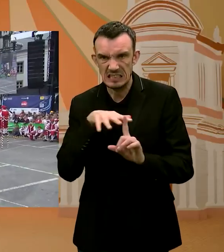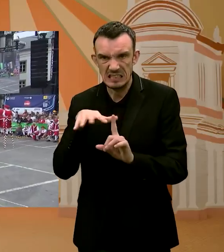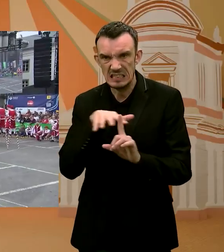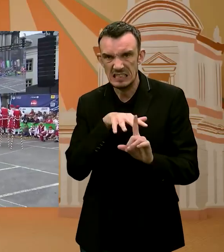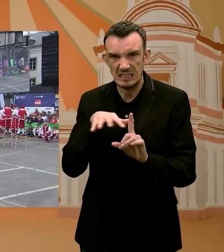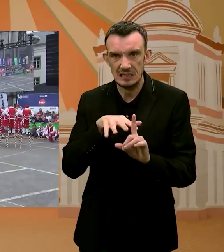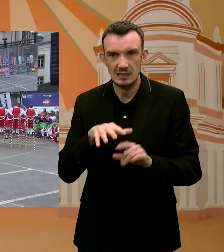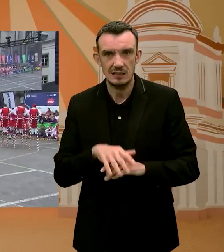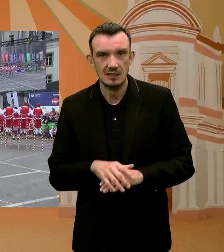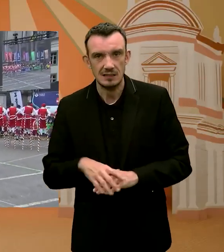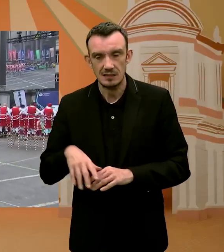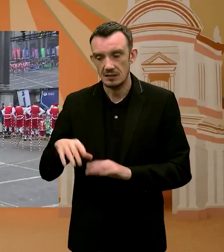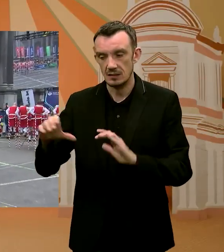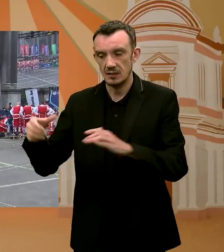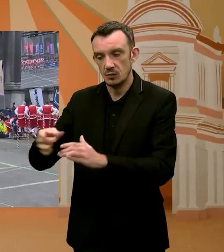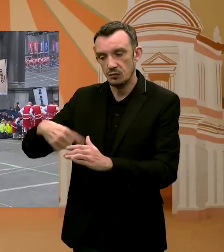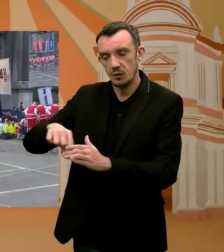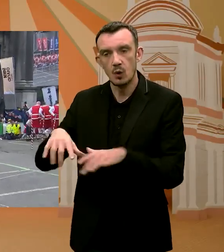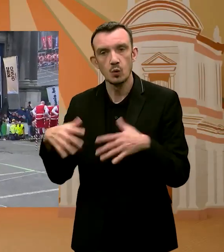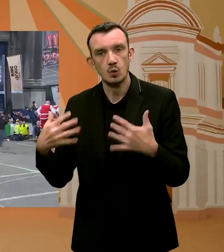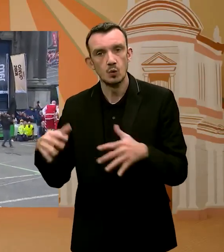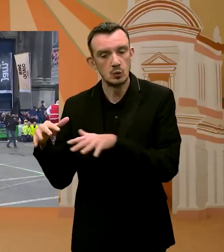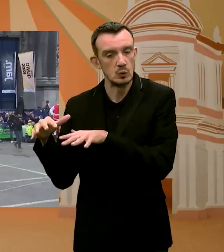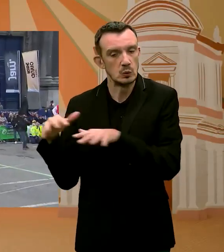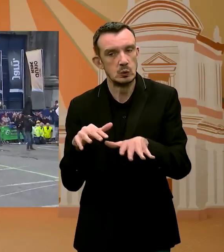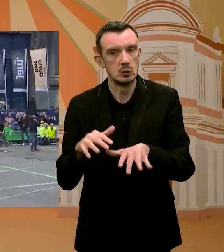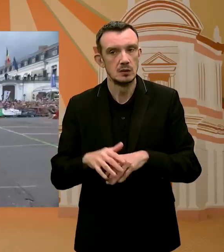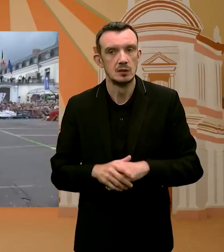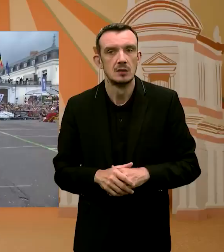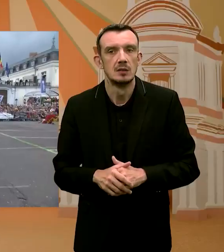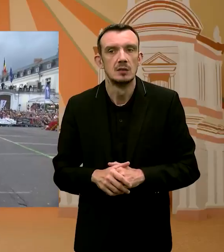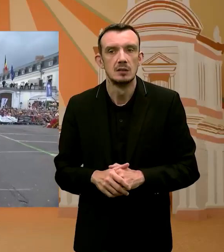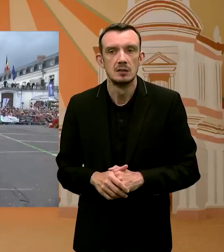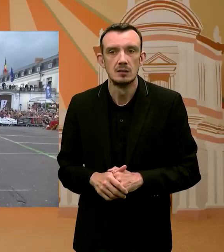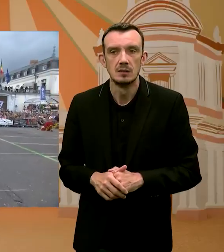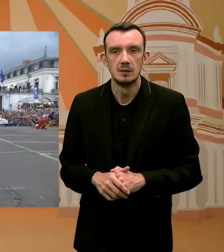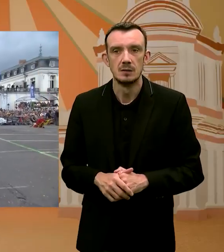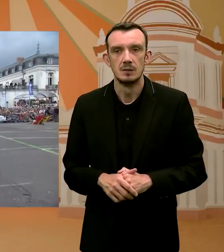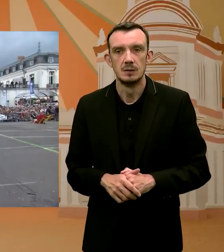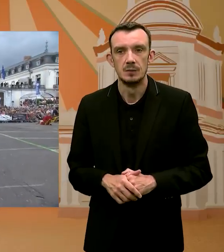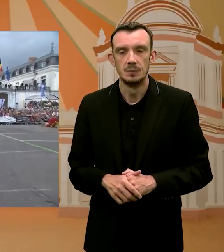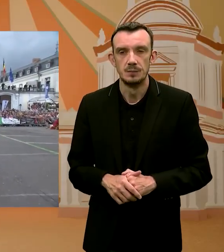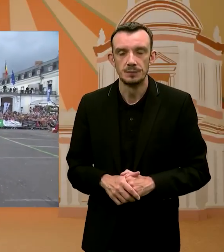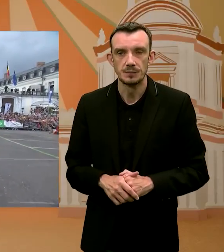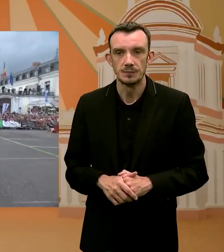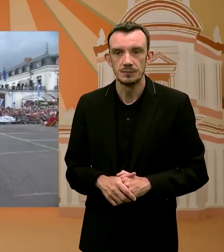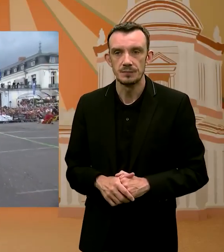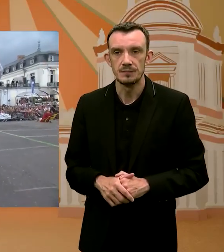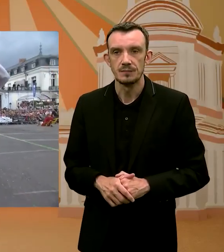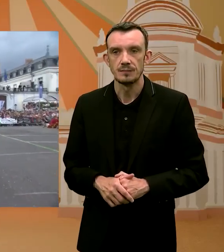qui sont très très fortes. Je vois, oui. Charles Dansard. Parce que Martin de Sambre, c'est un gros morceau. Martin